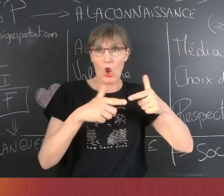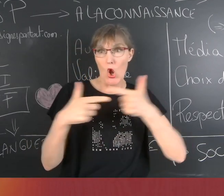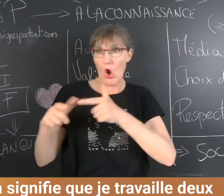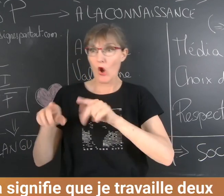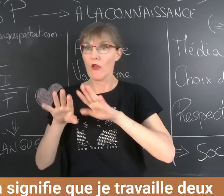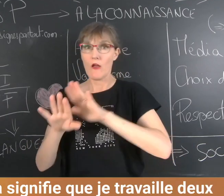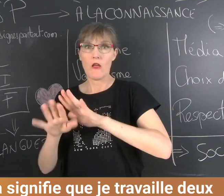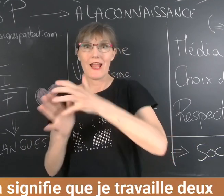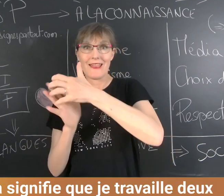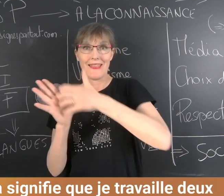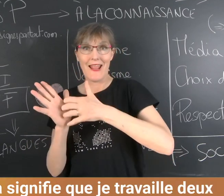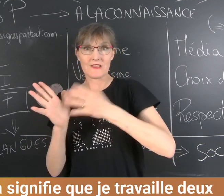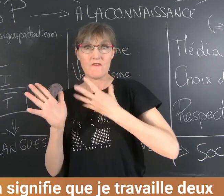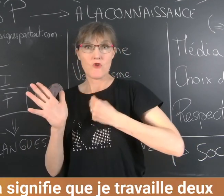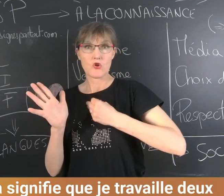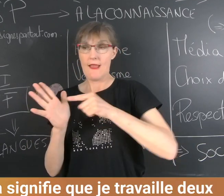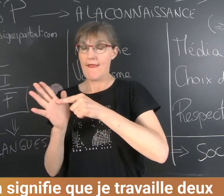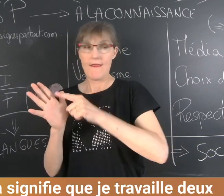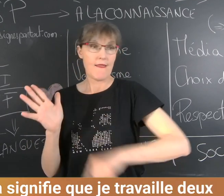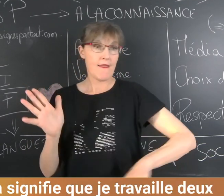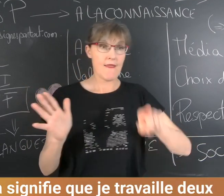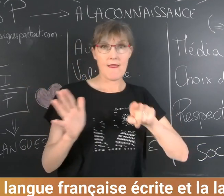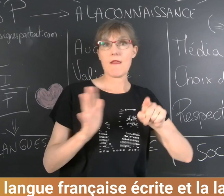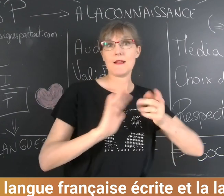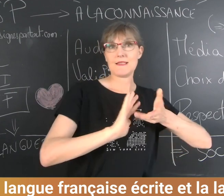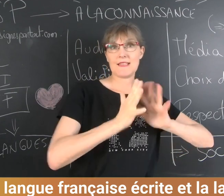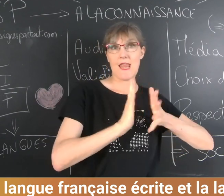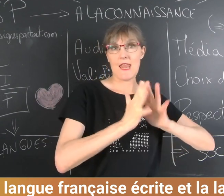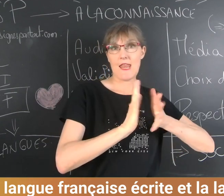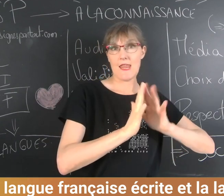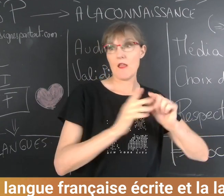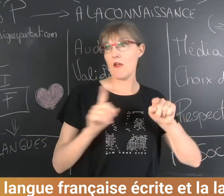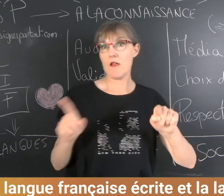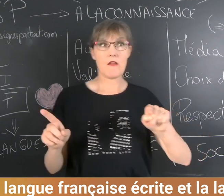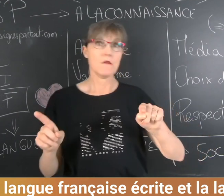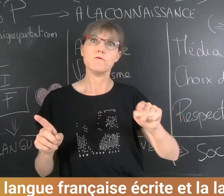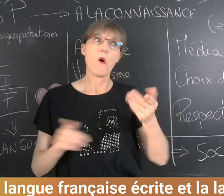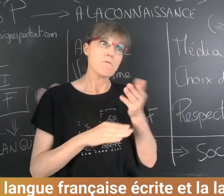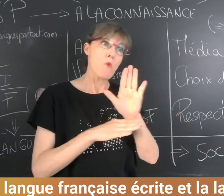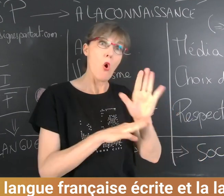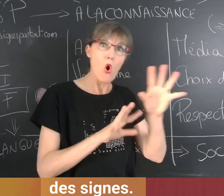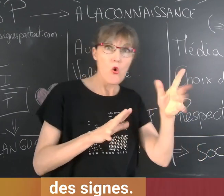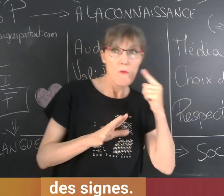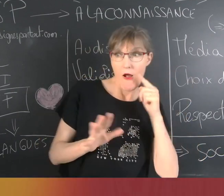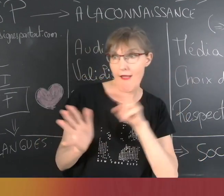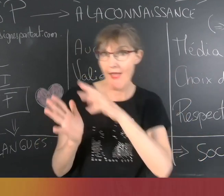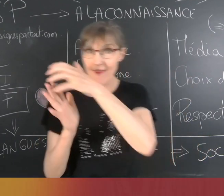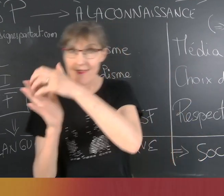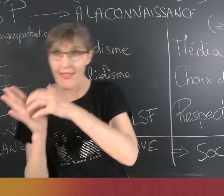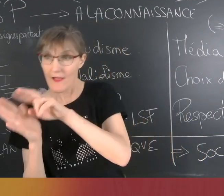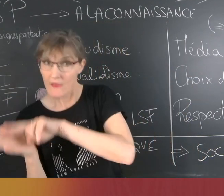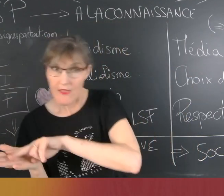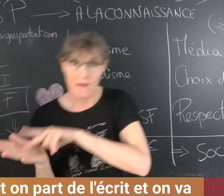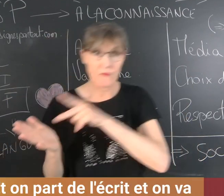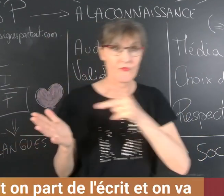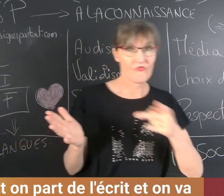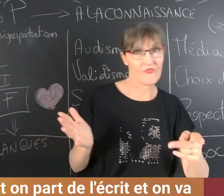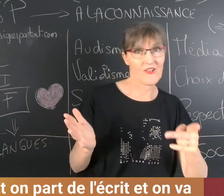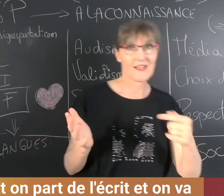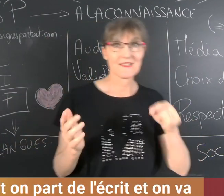Ça signifie que je travaille deux langues, la langue française écrite et la langue des signes. Et on part